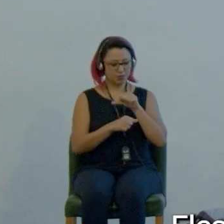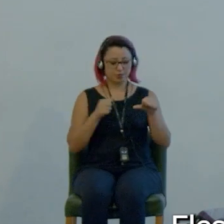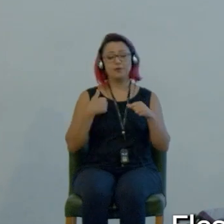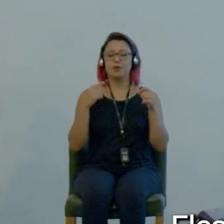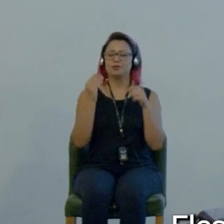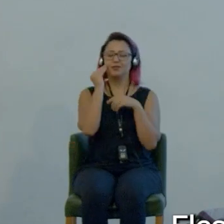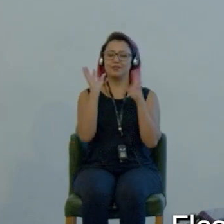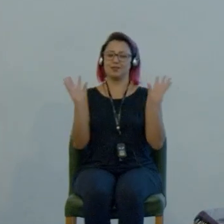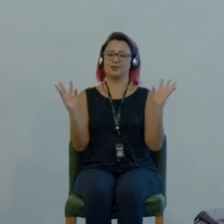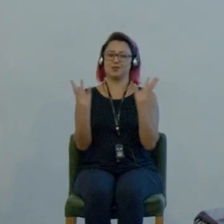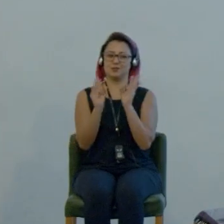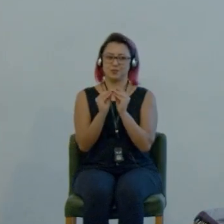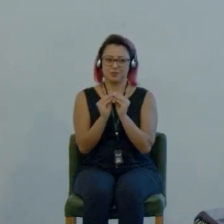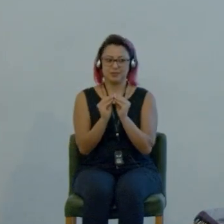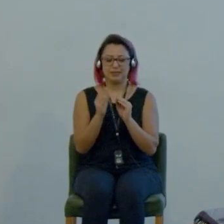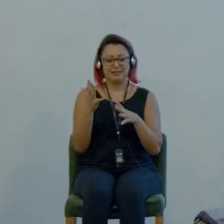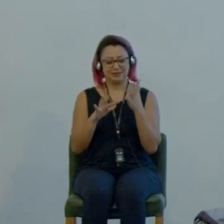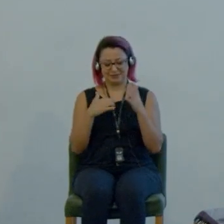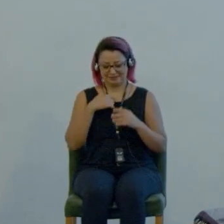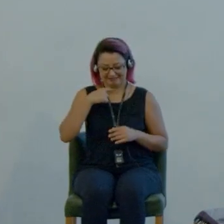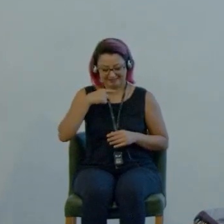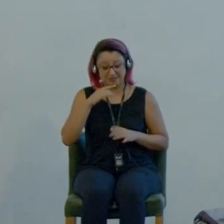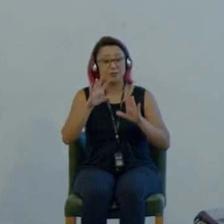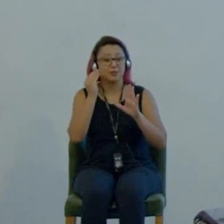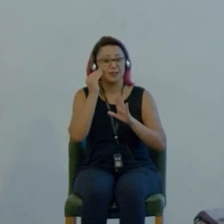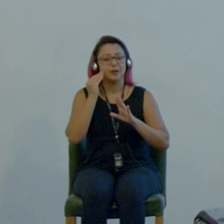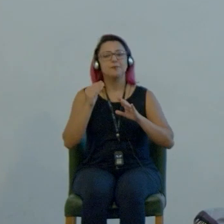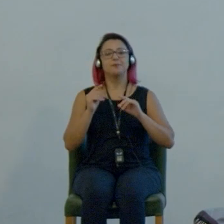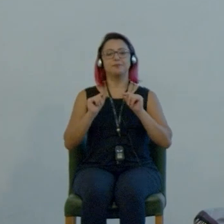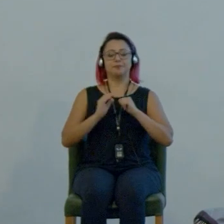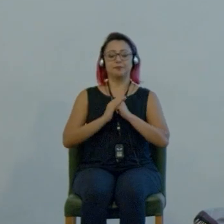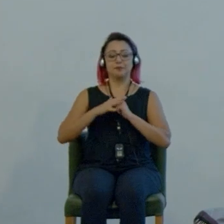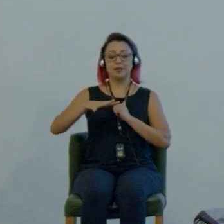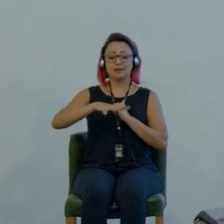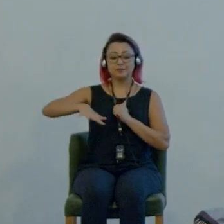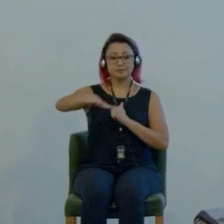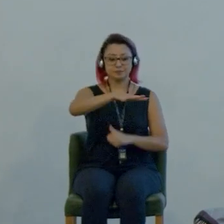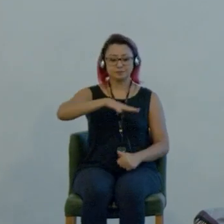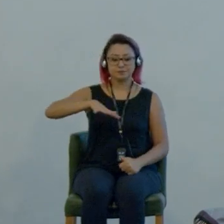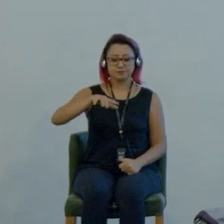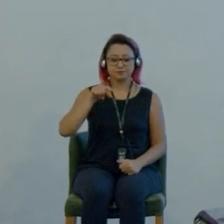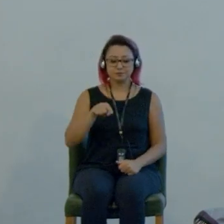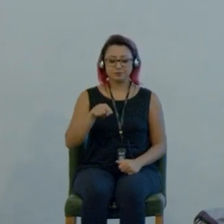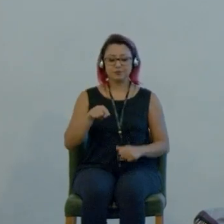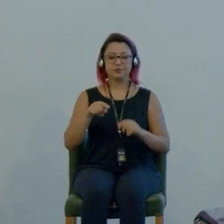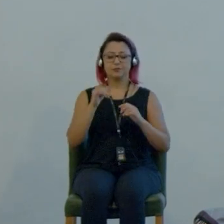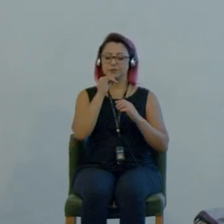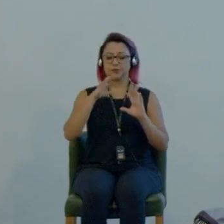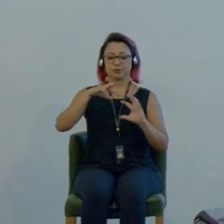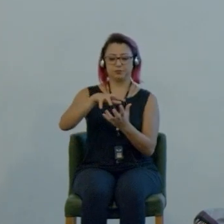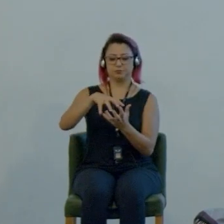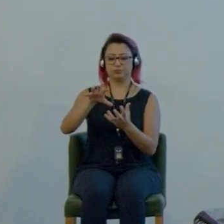pas réussir, qui est de dire que l'espace n'est pas un contenant avec à l'intérieur